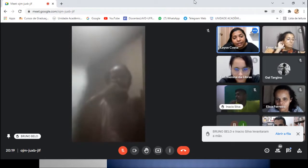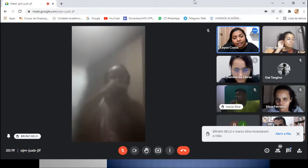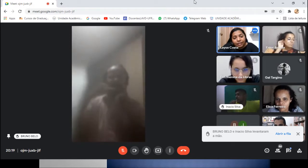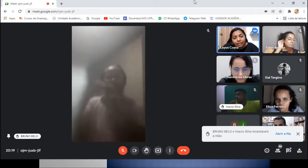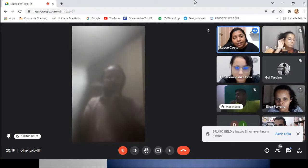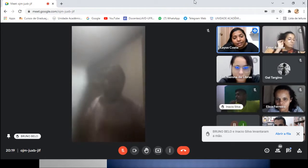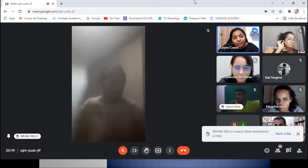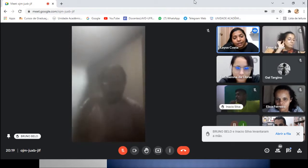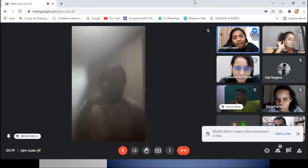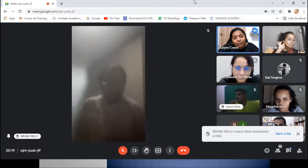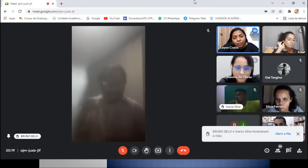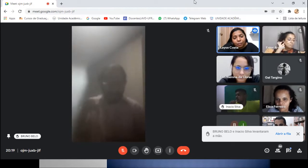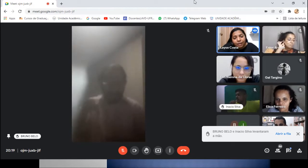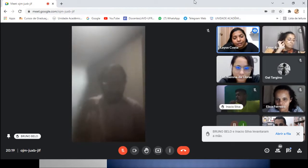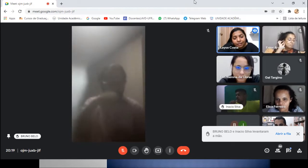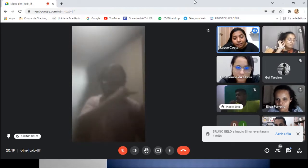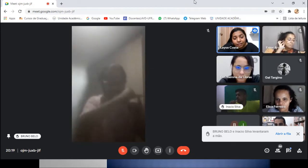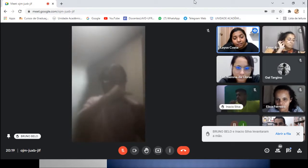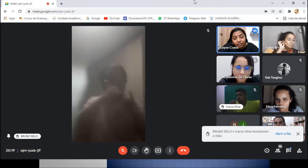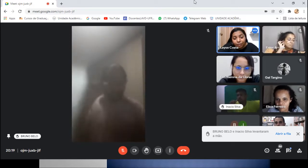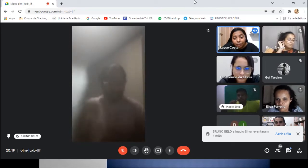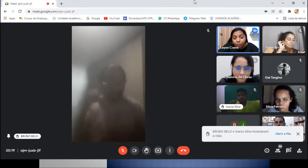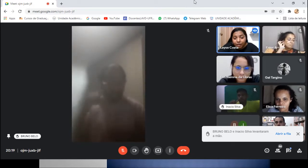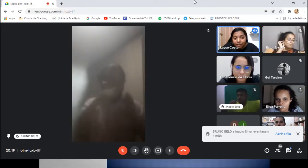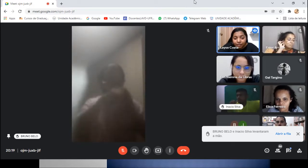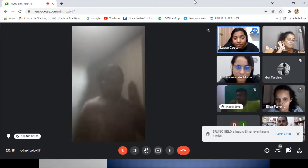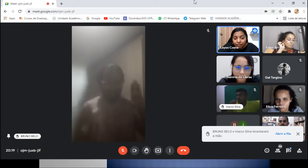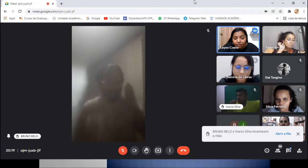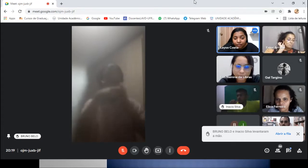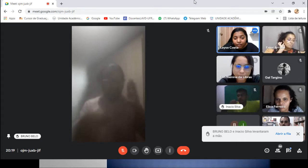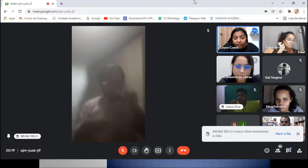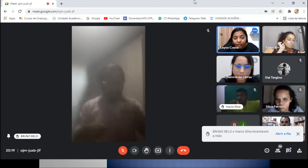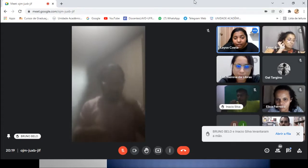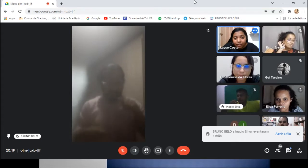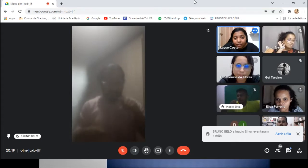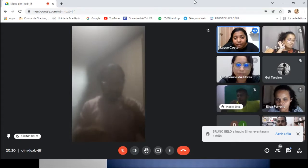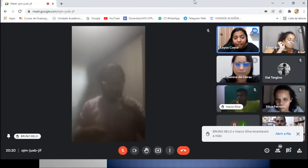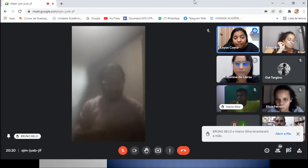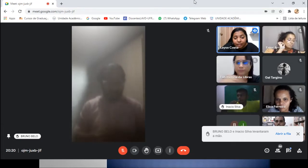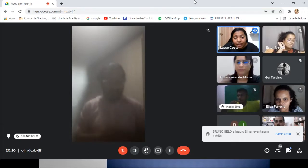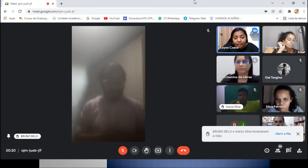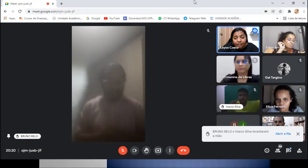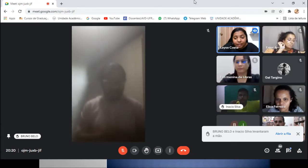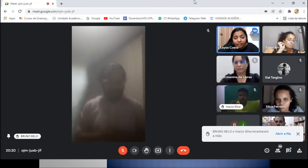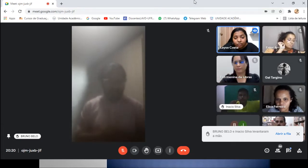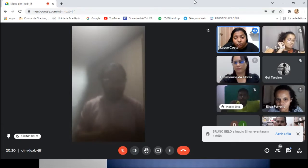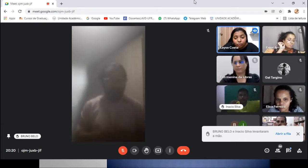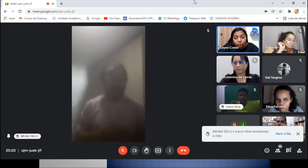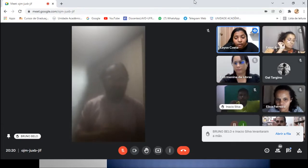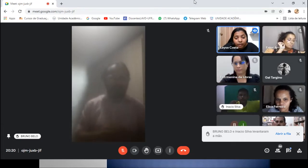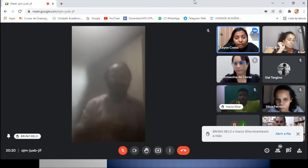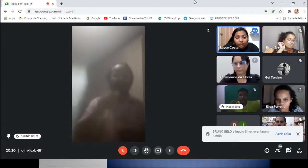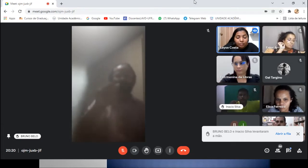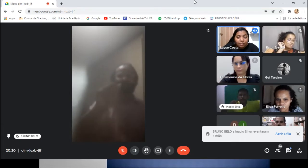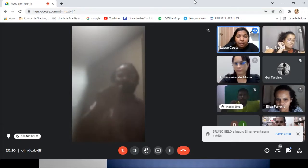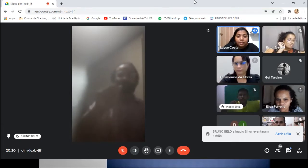essa diversificada. É um pouco parecido, esses sinais, essa estrutura. Esta é a minha